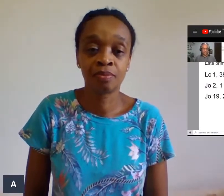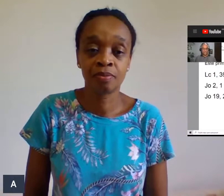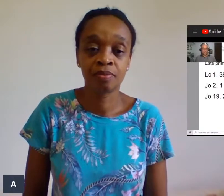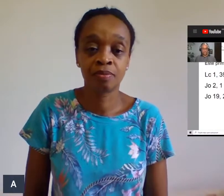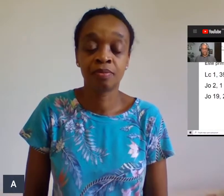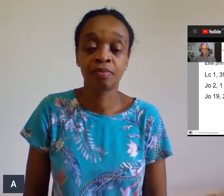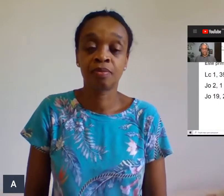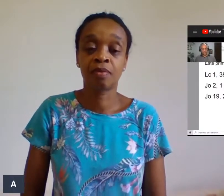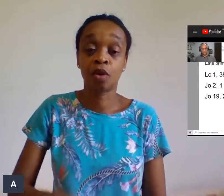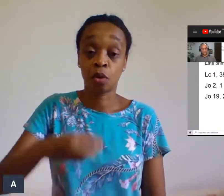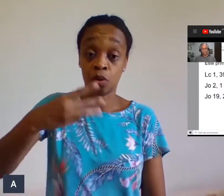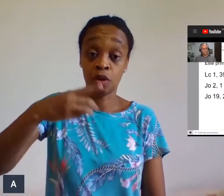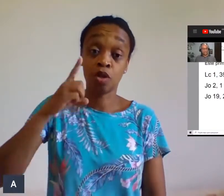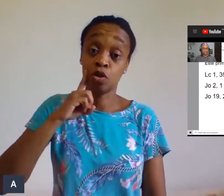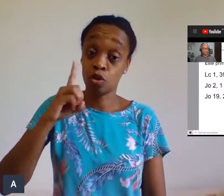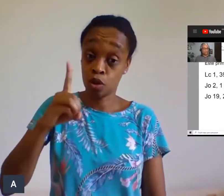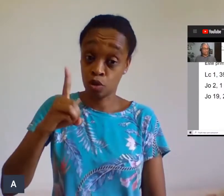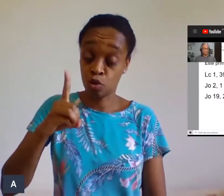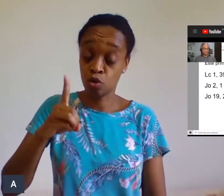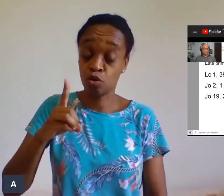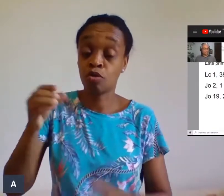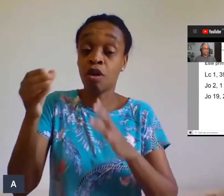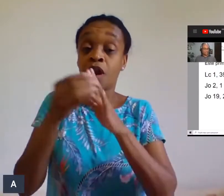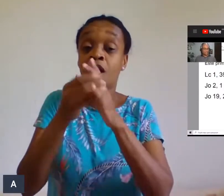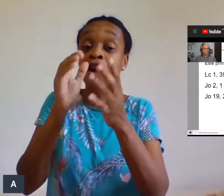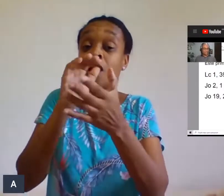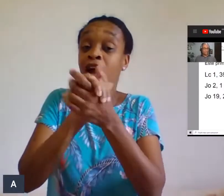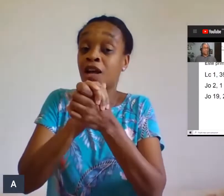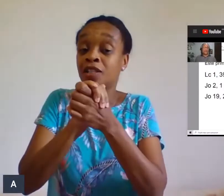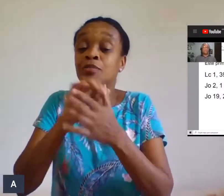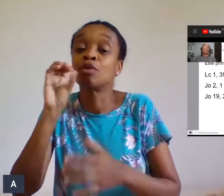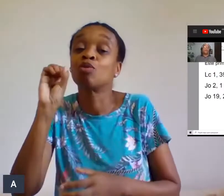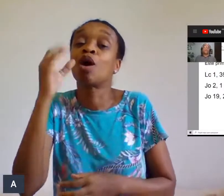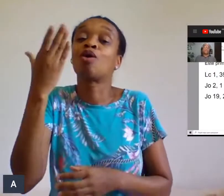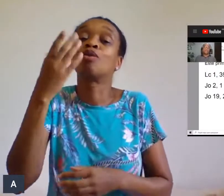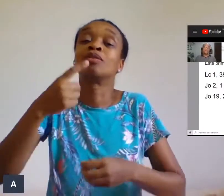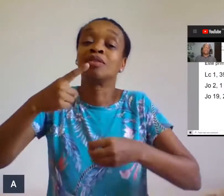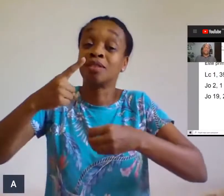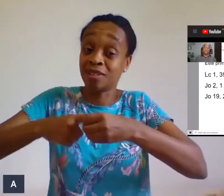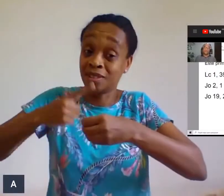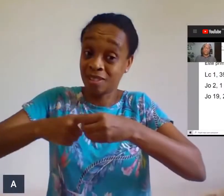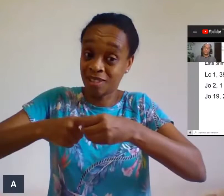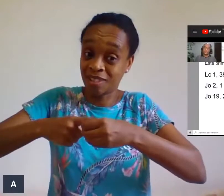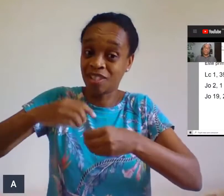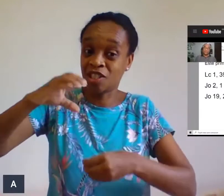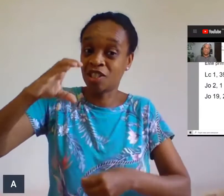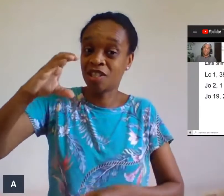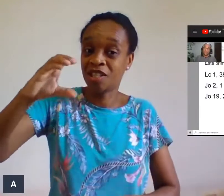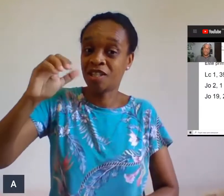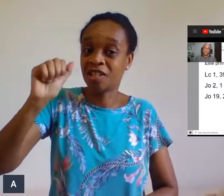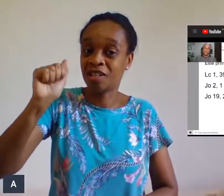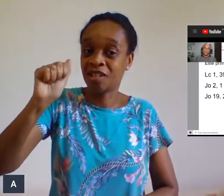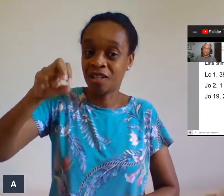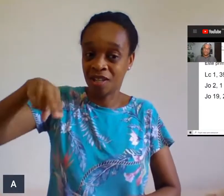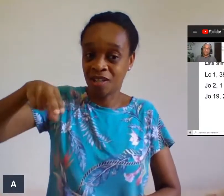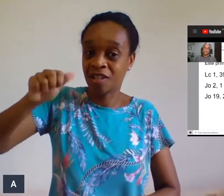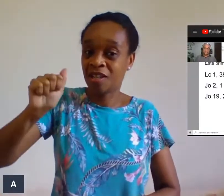No terceiro dia, houve um casamento em Caná da Galileia e a mãe de Jesus estava